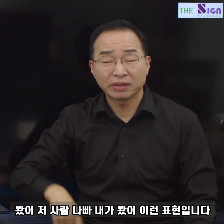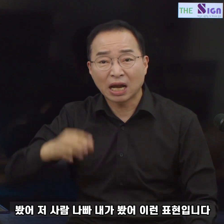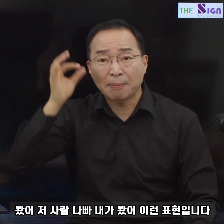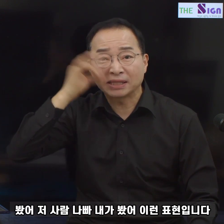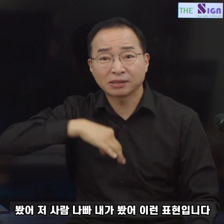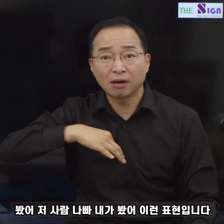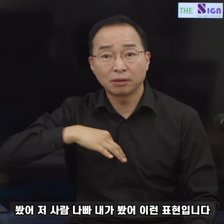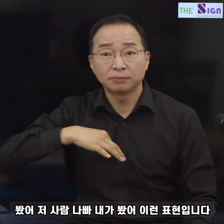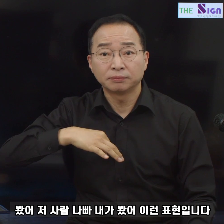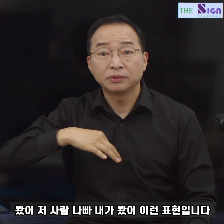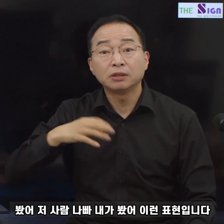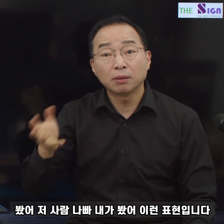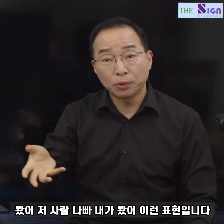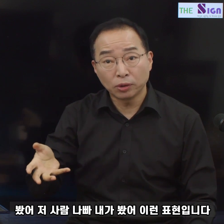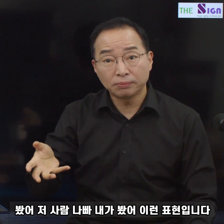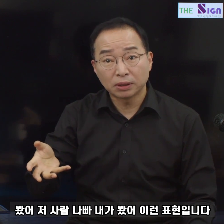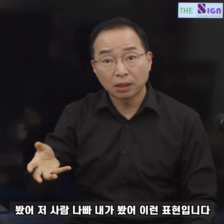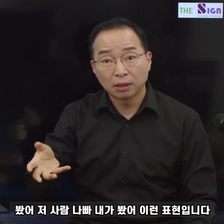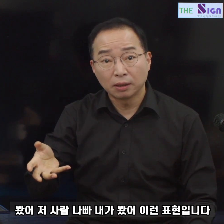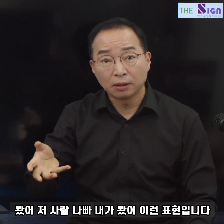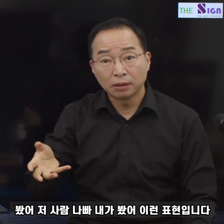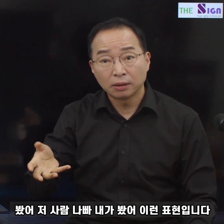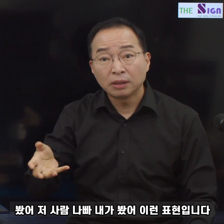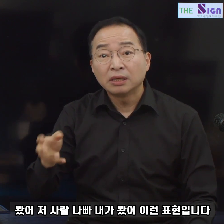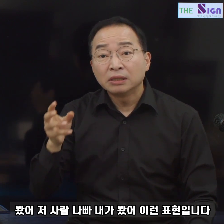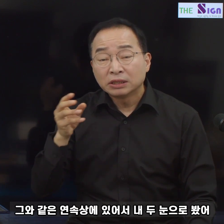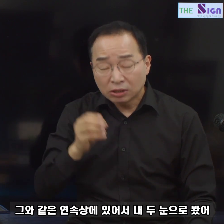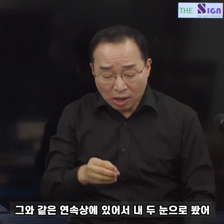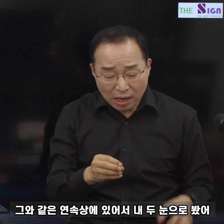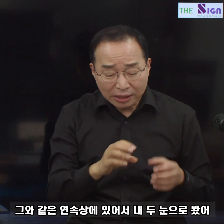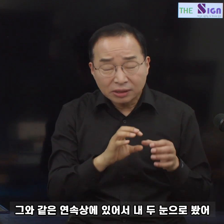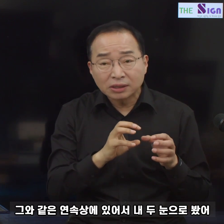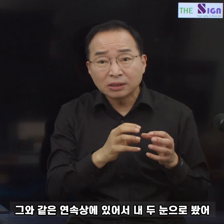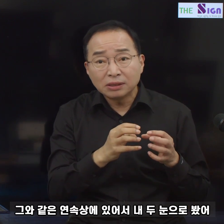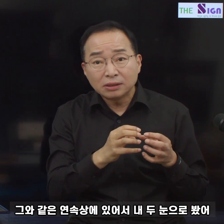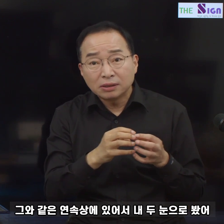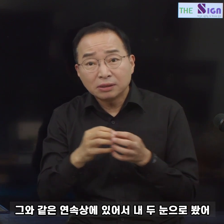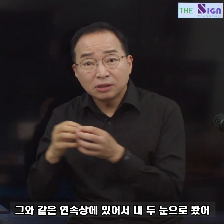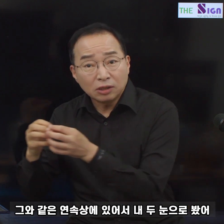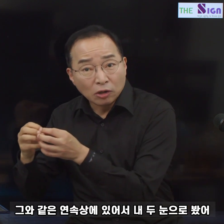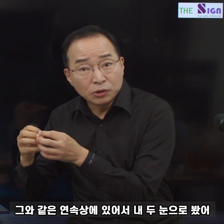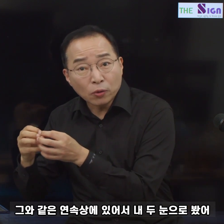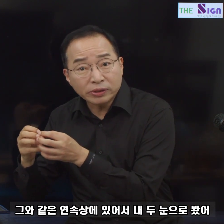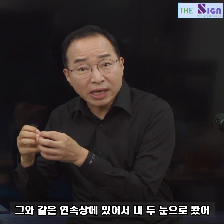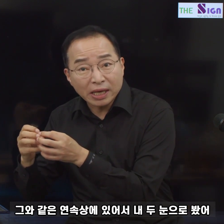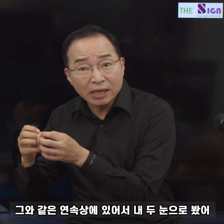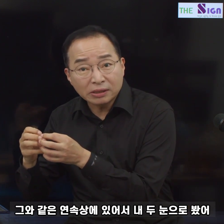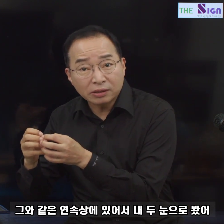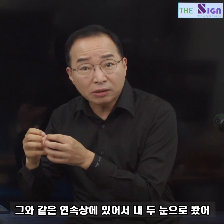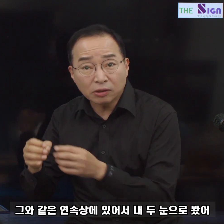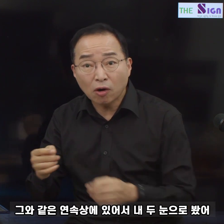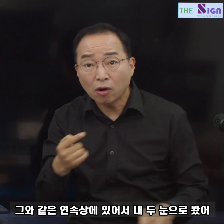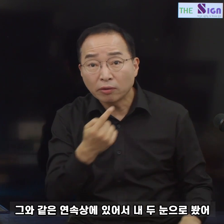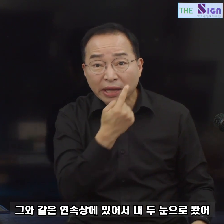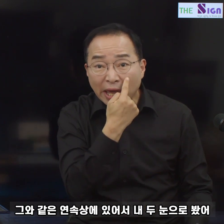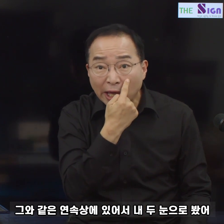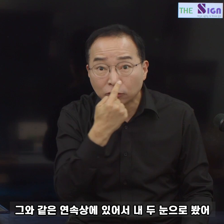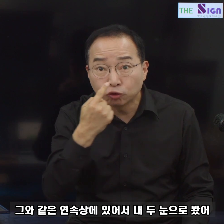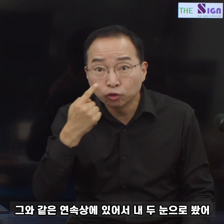내가 봤어. 이런 표현입니다. 그와 같은 연속상에 있어서 내 두